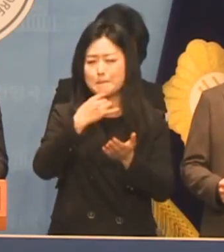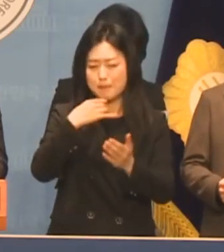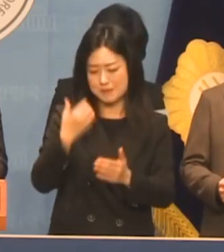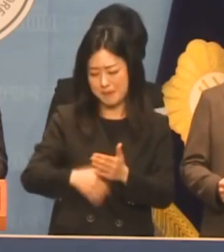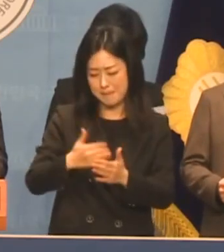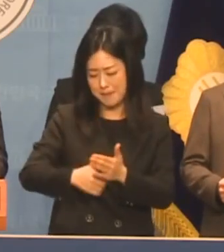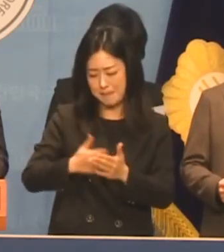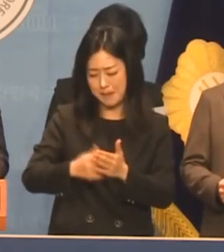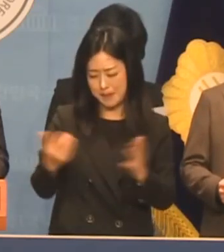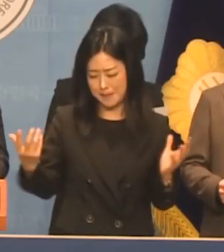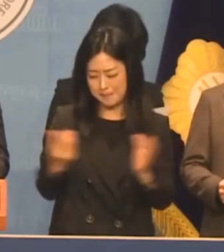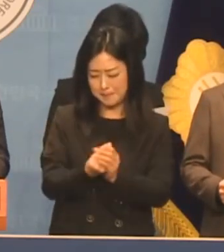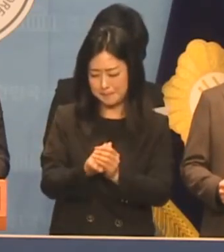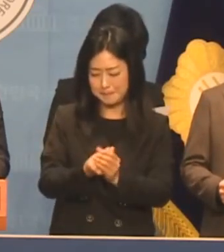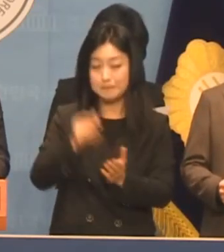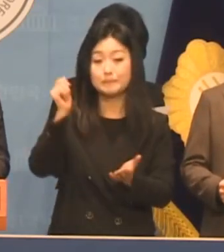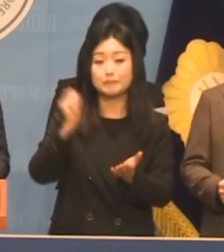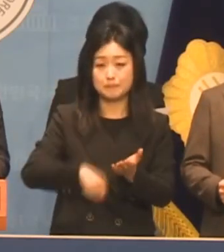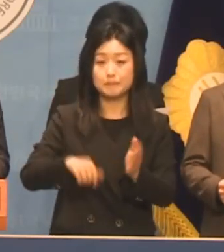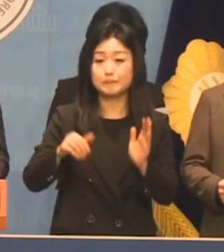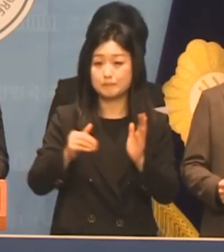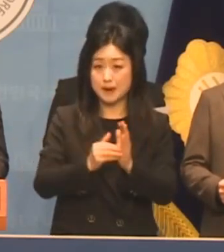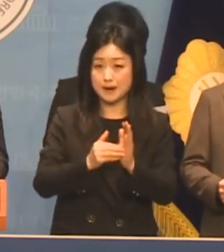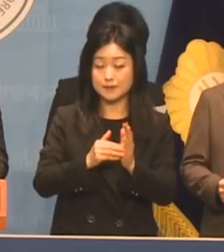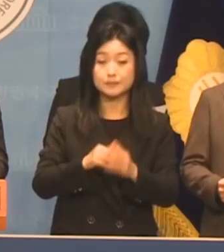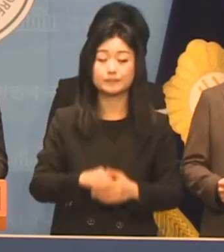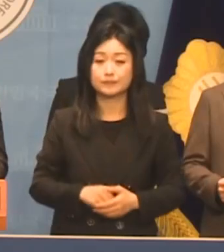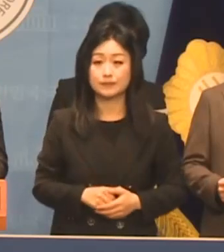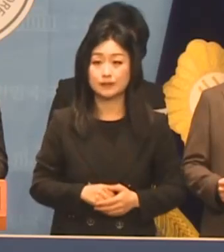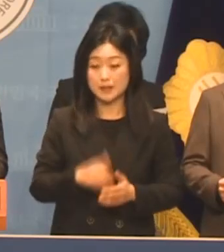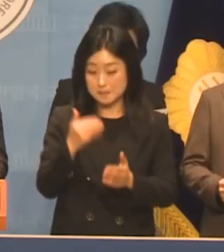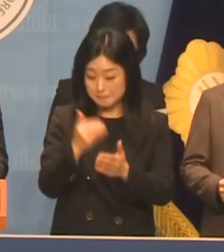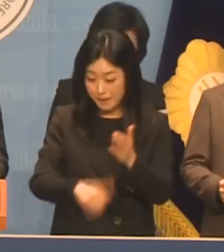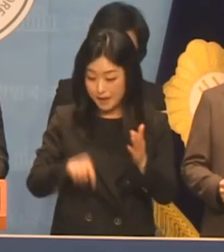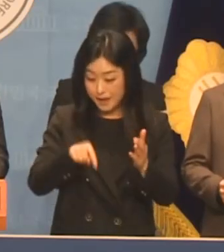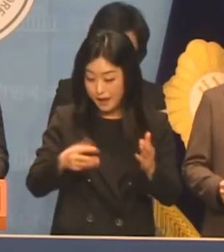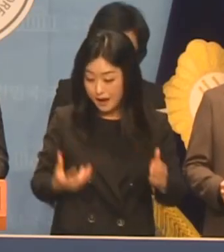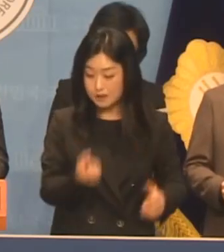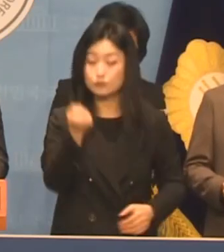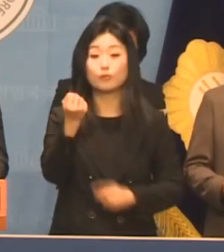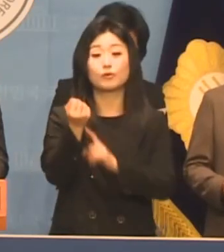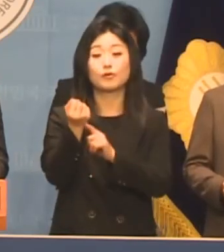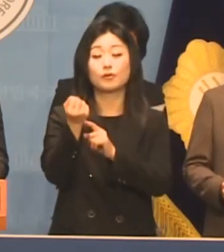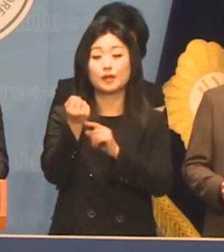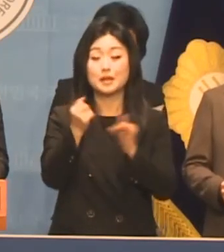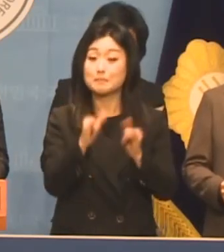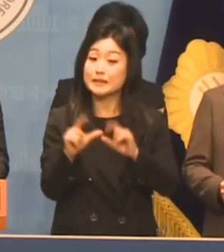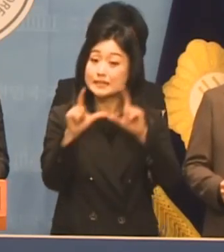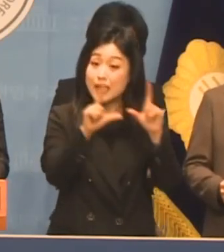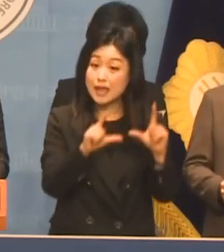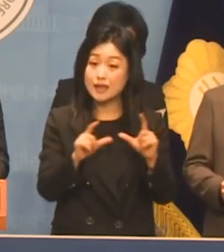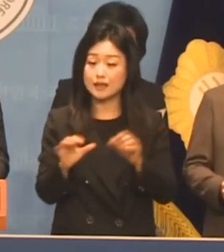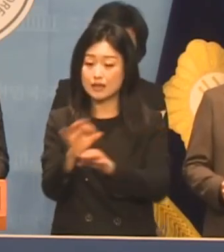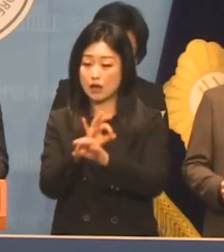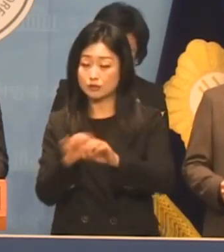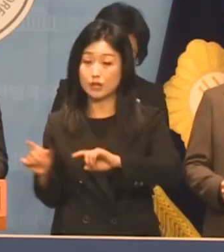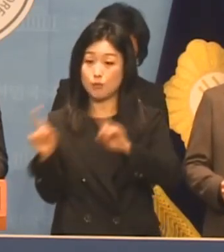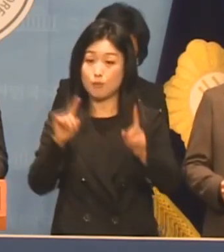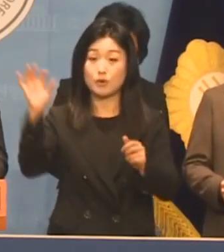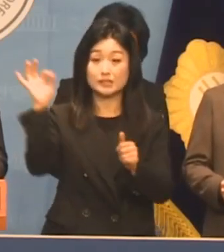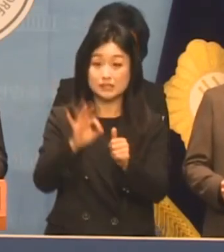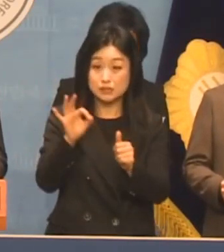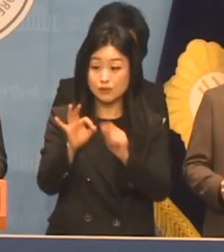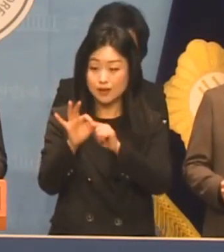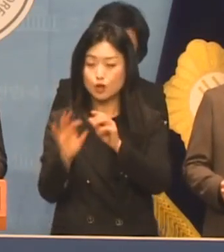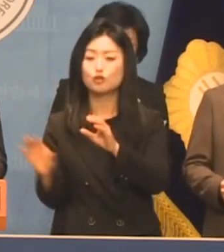통과시켰습니다. 감액 예산으로 재정 여력을 확보한 만큼 민생과 경제 회복을 위해 필요한 예산은